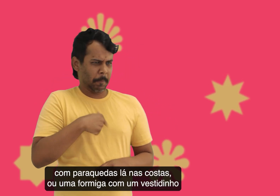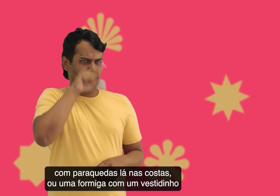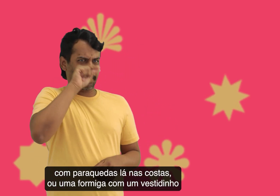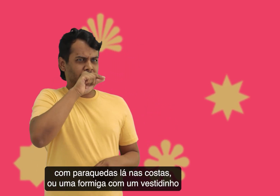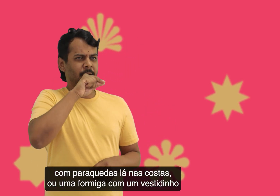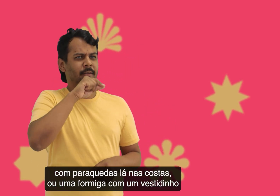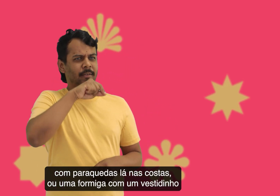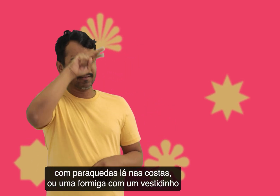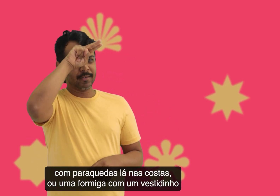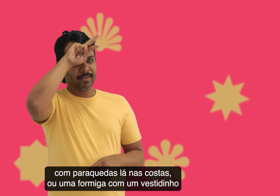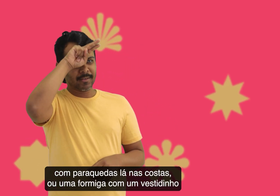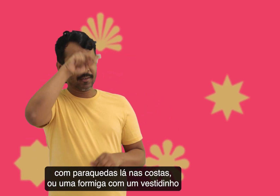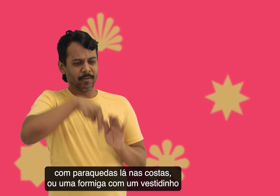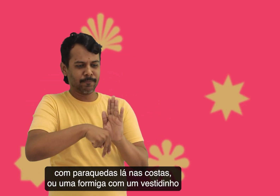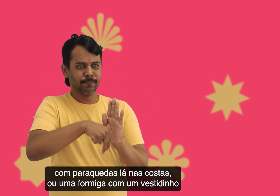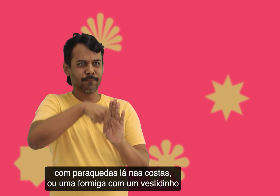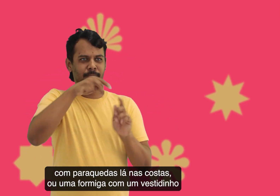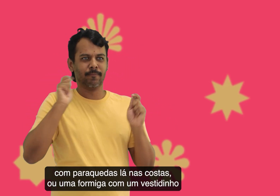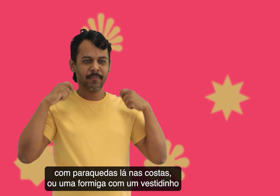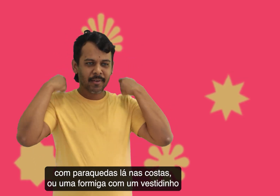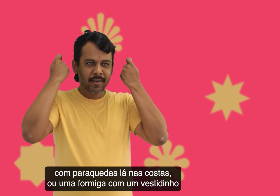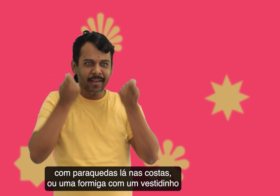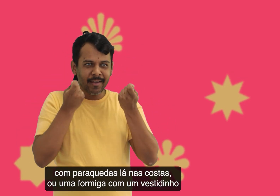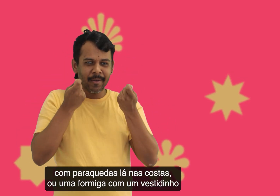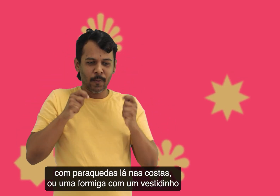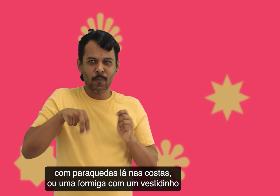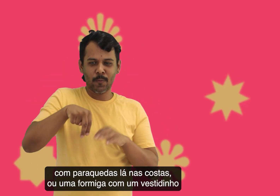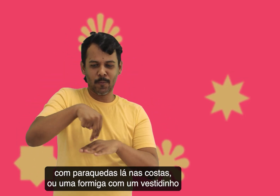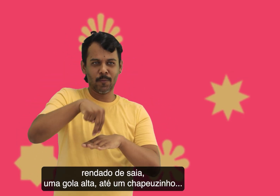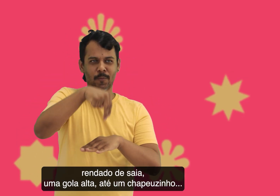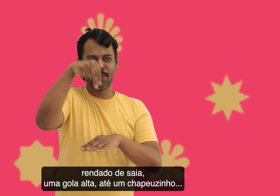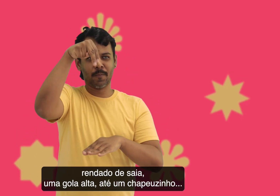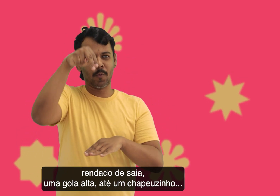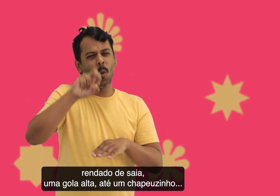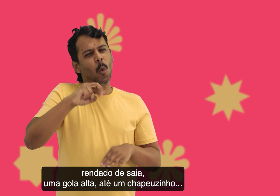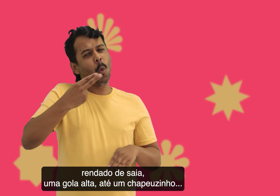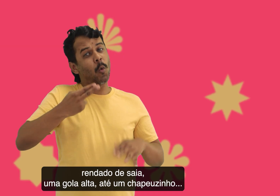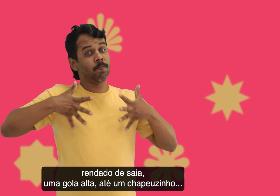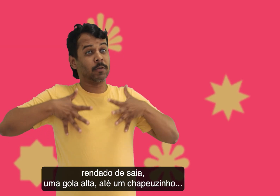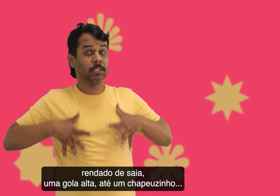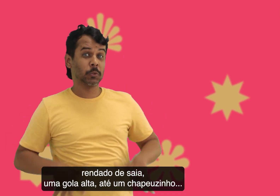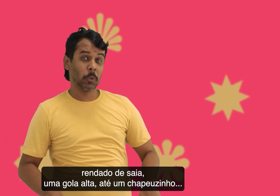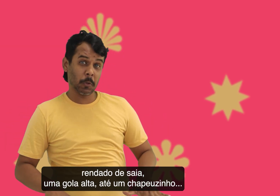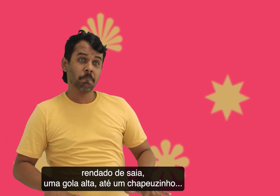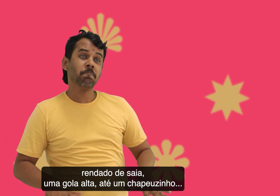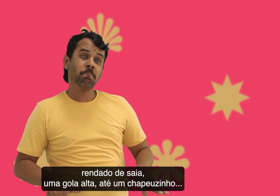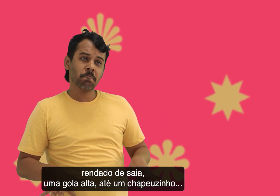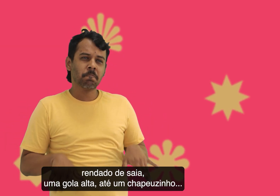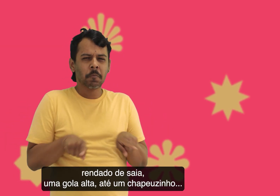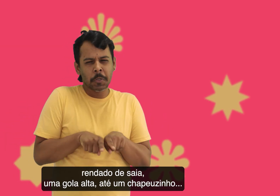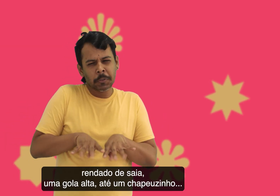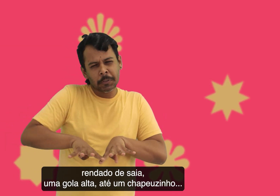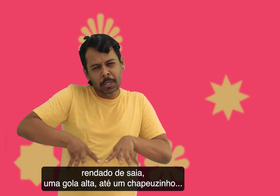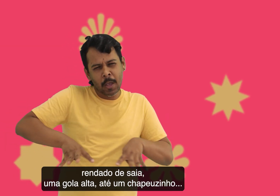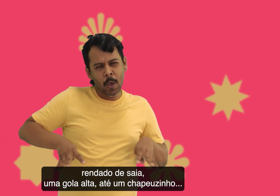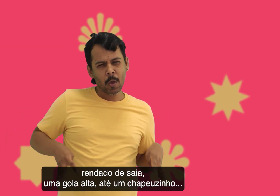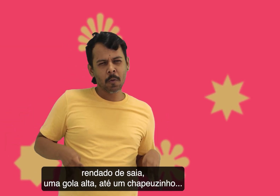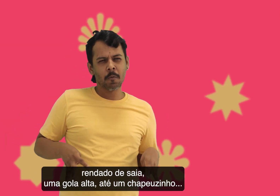com paraquedas lá nas costas. Ou uma formiga com um vestidinho rendado, de saia, uma gola alta, até